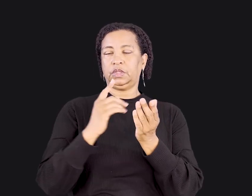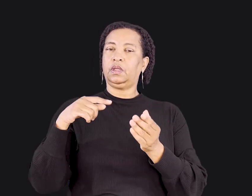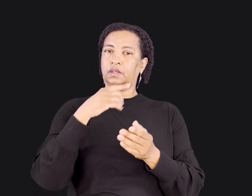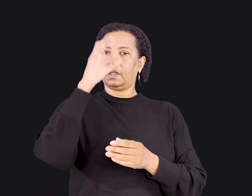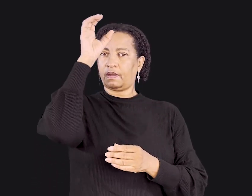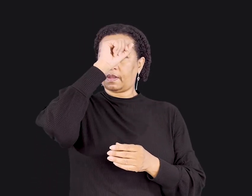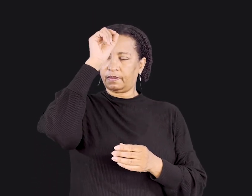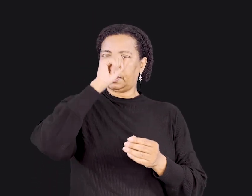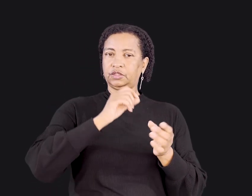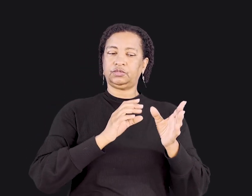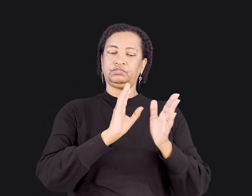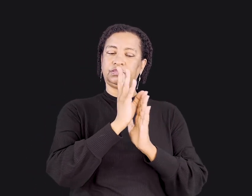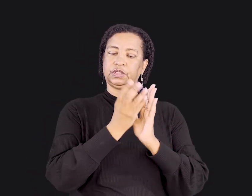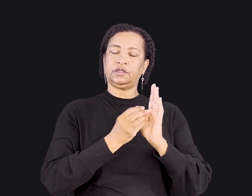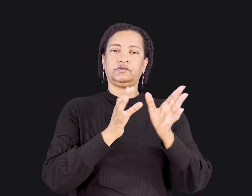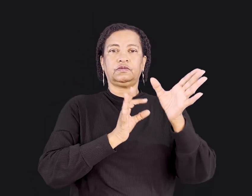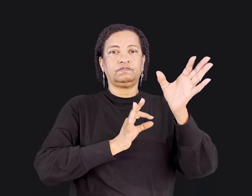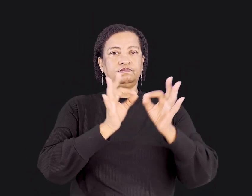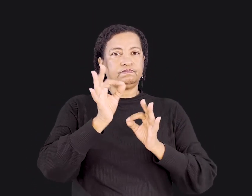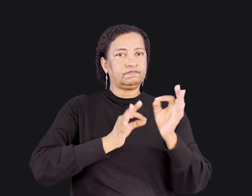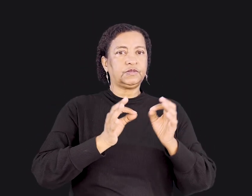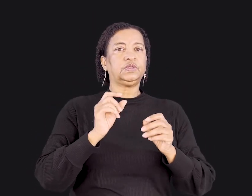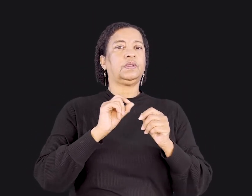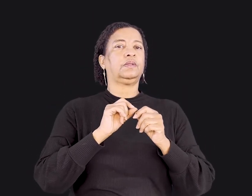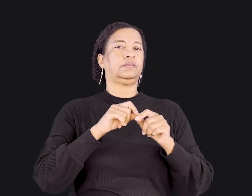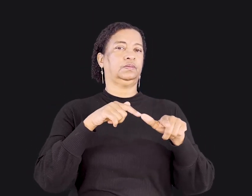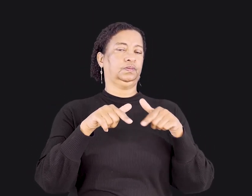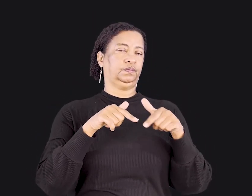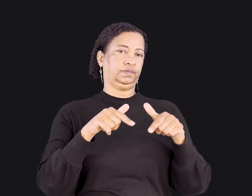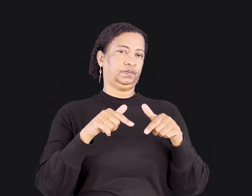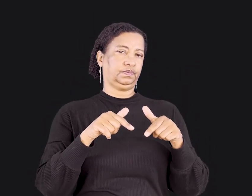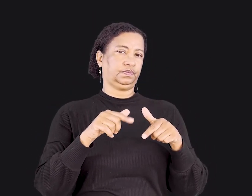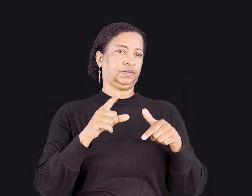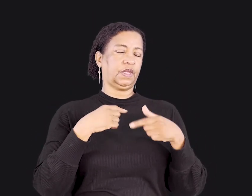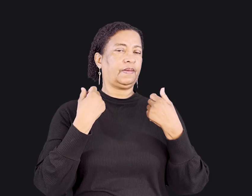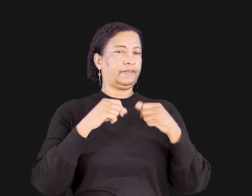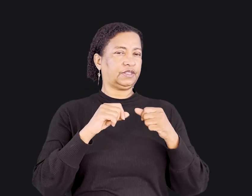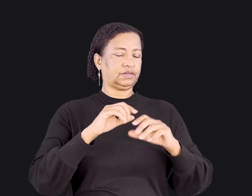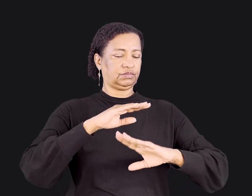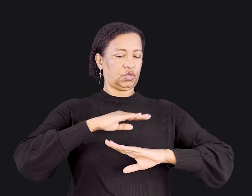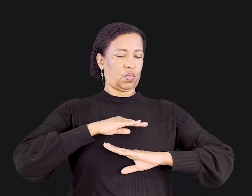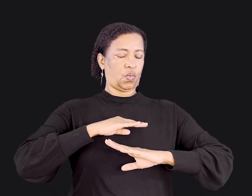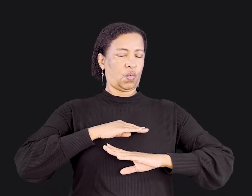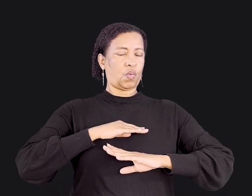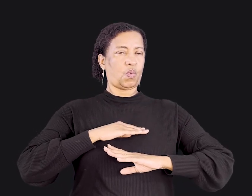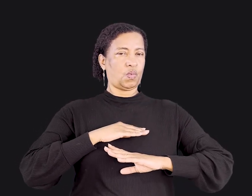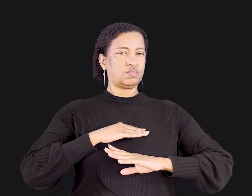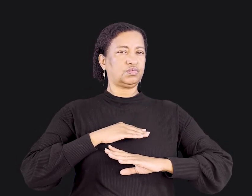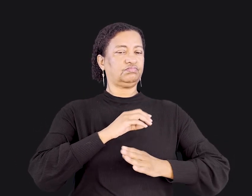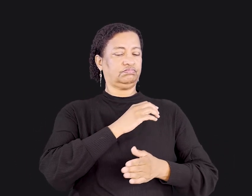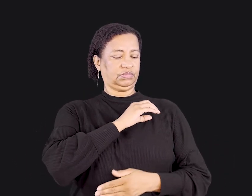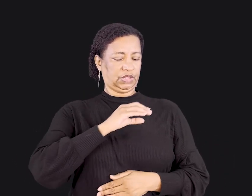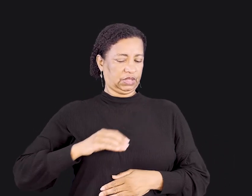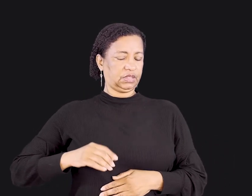que a igreja foi planejada para exercer uma função. Ela deve ser o corpo do qual Cristo é a